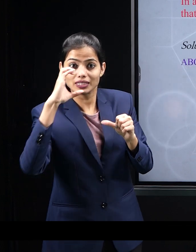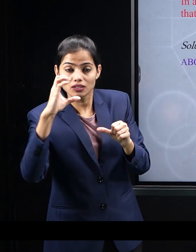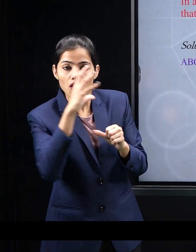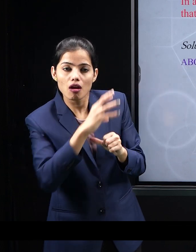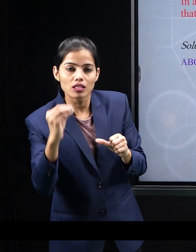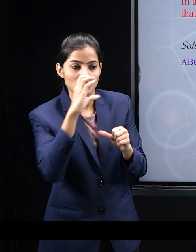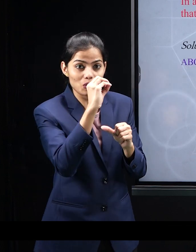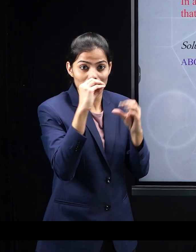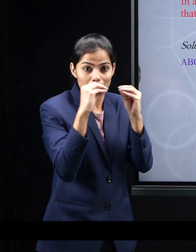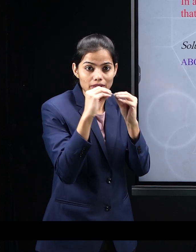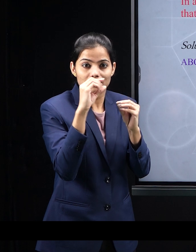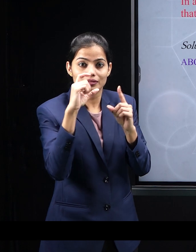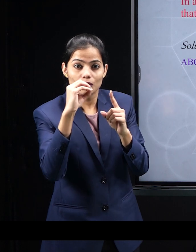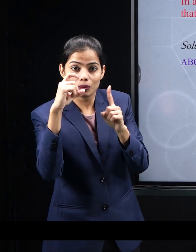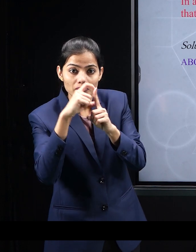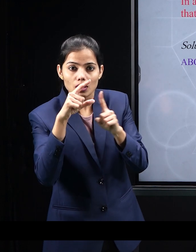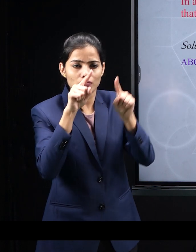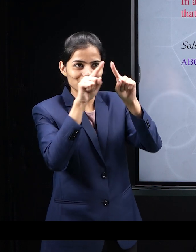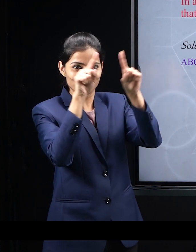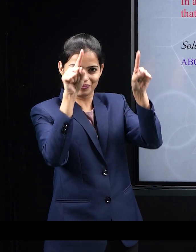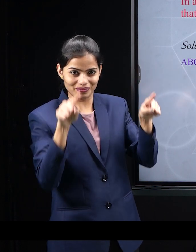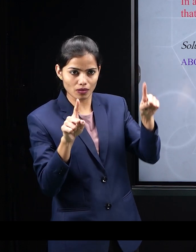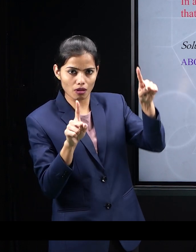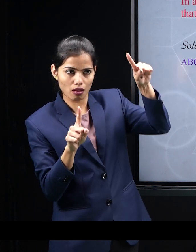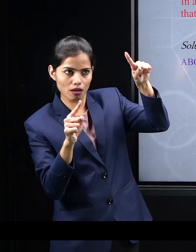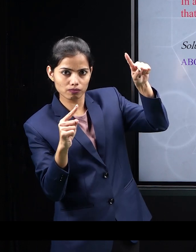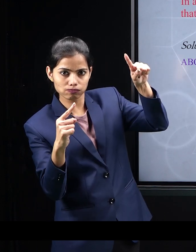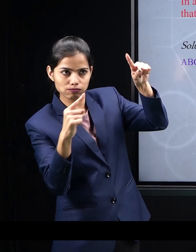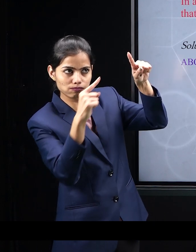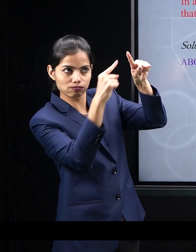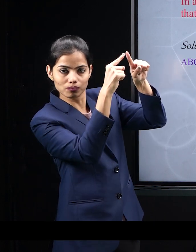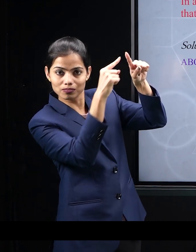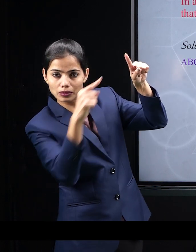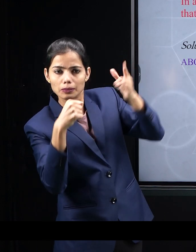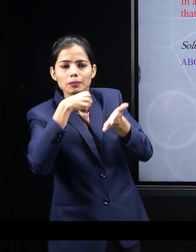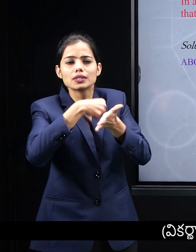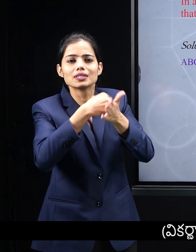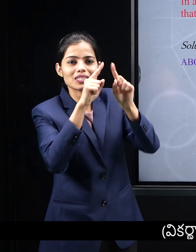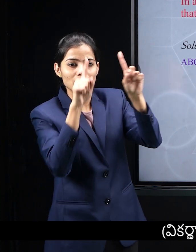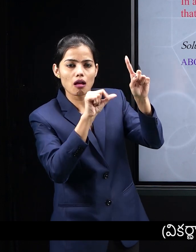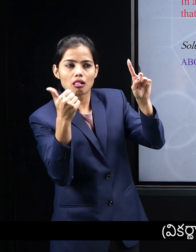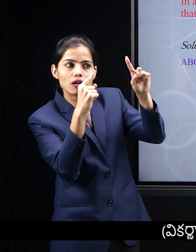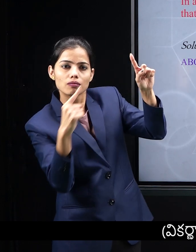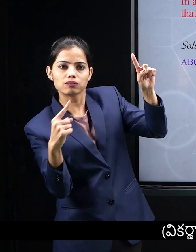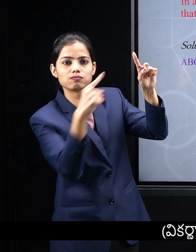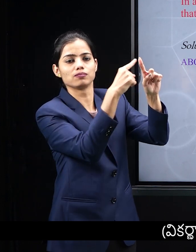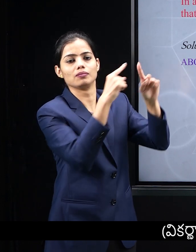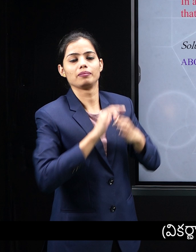ఓఏ = ఓసి మరియు ఓబి = ఓడి. వికర్ణాలు ఒకదానితో